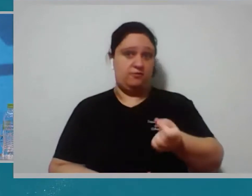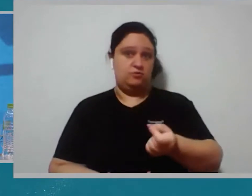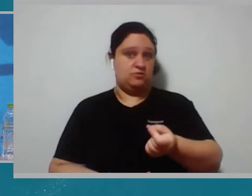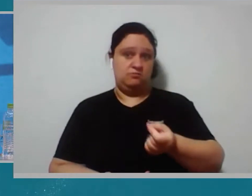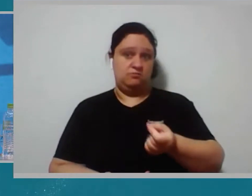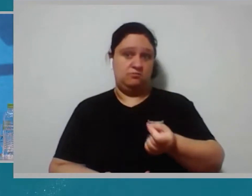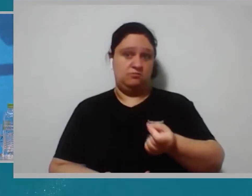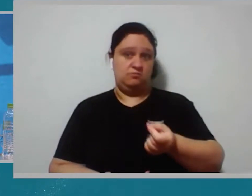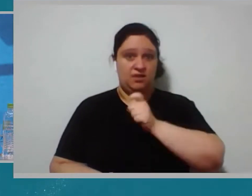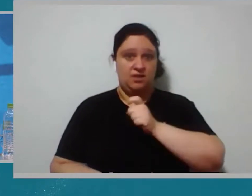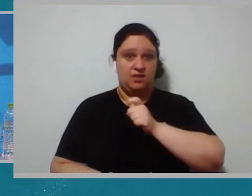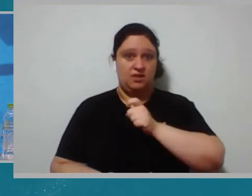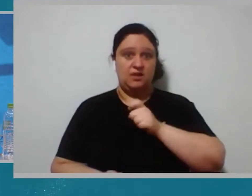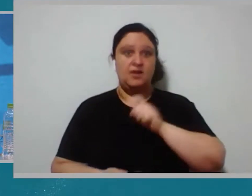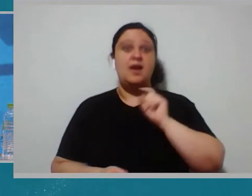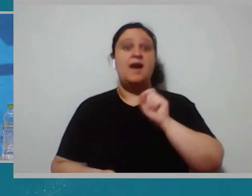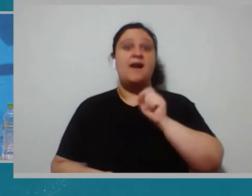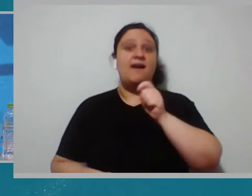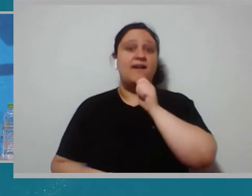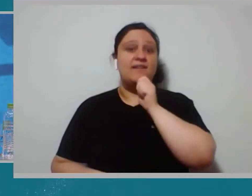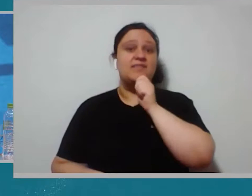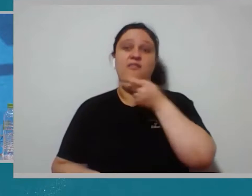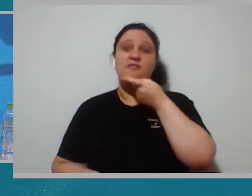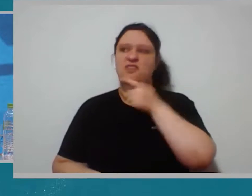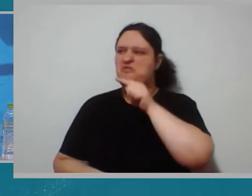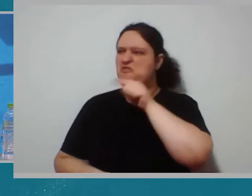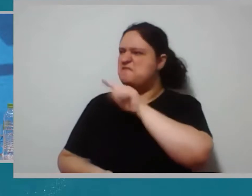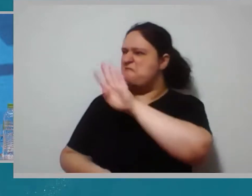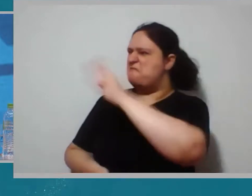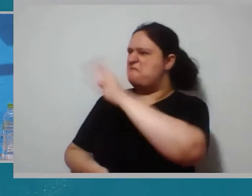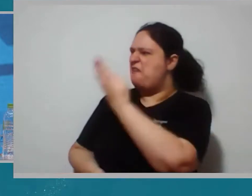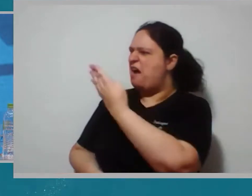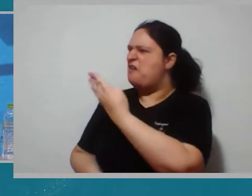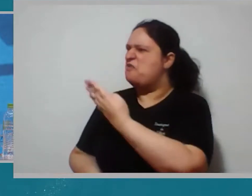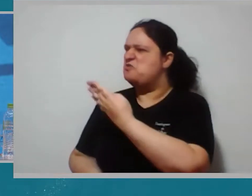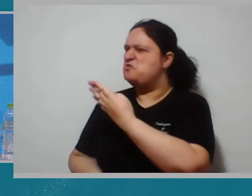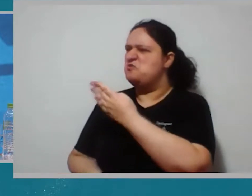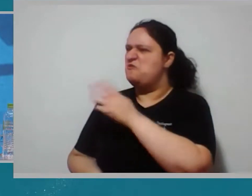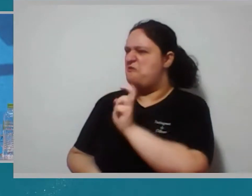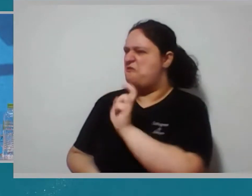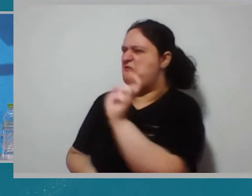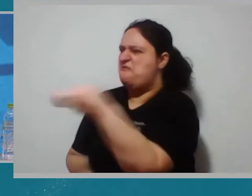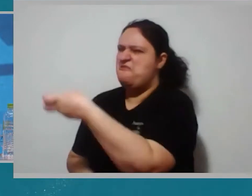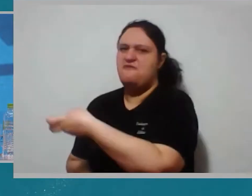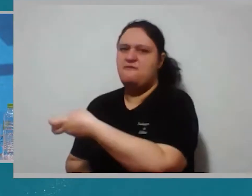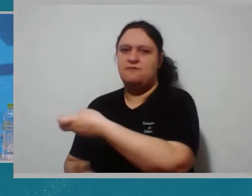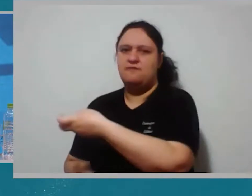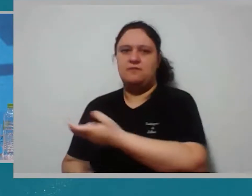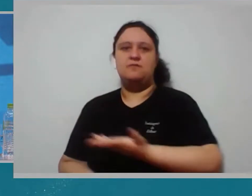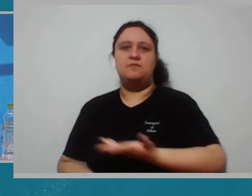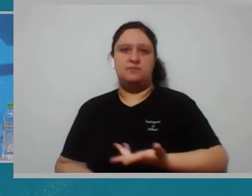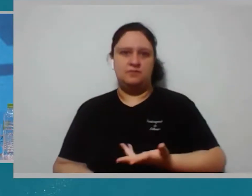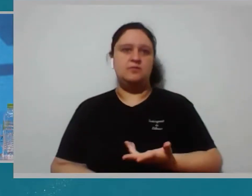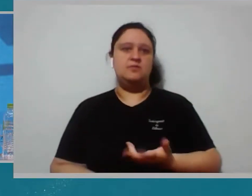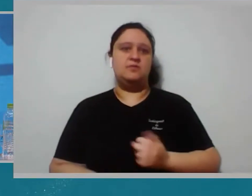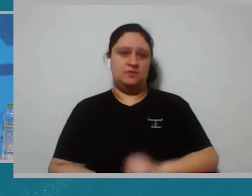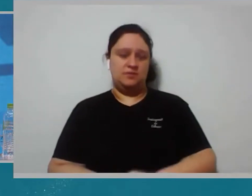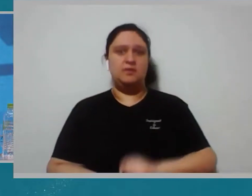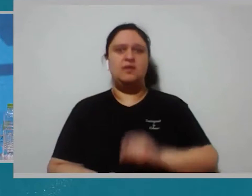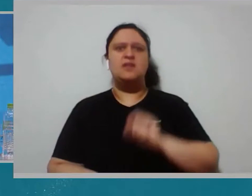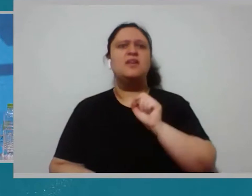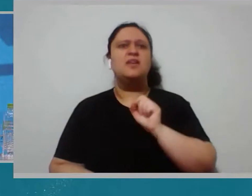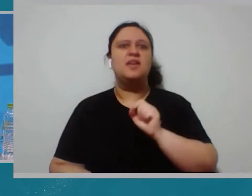de raça de víboras. Meu Deus do céu! E quem eram eles?